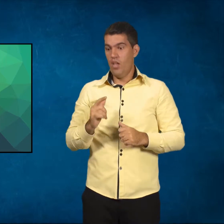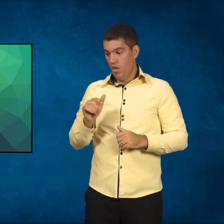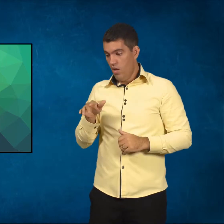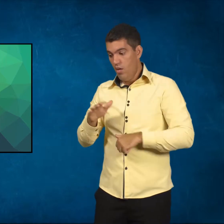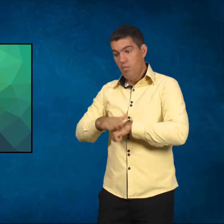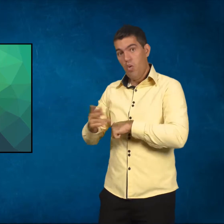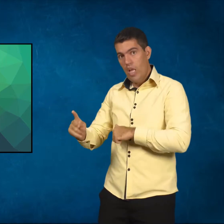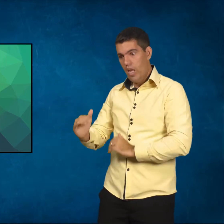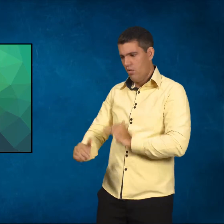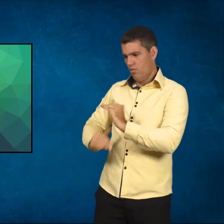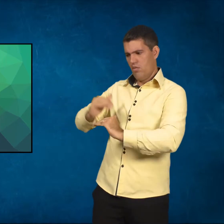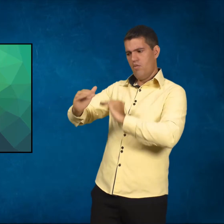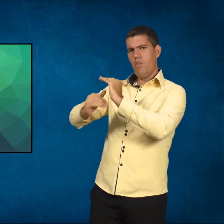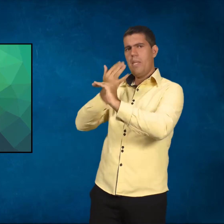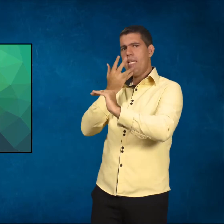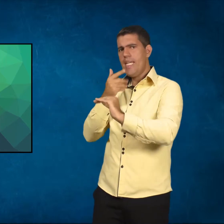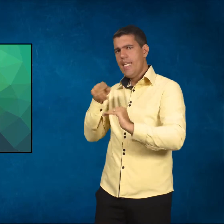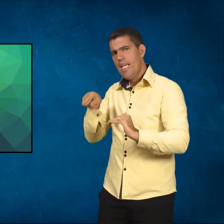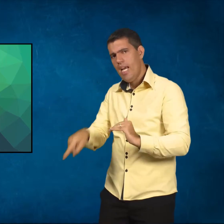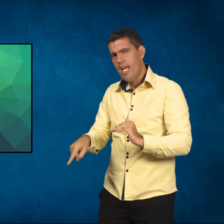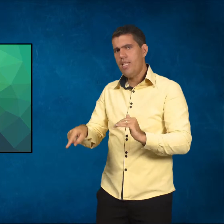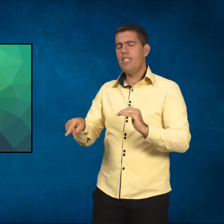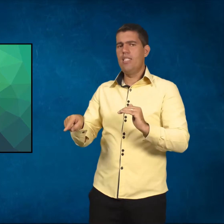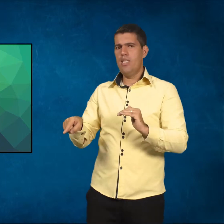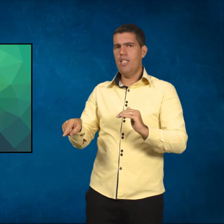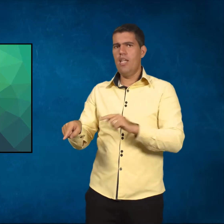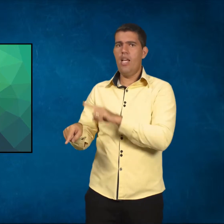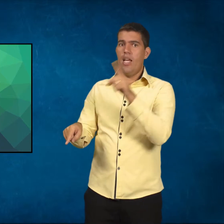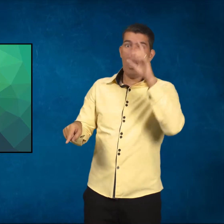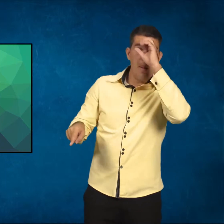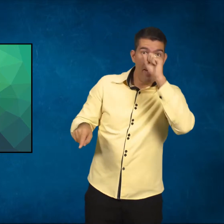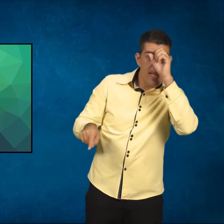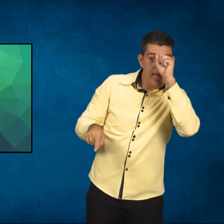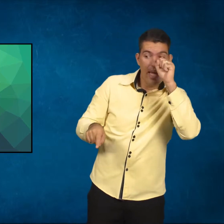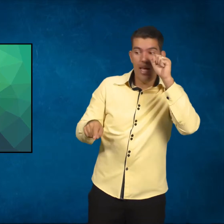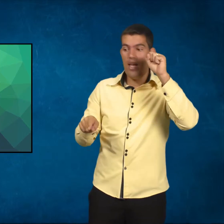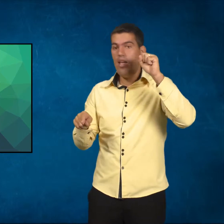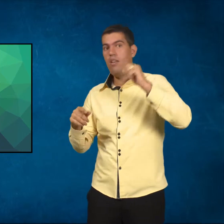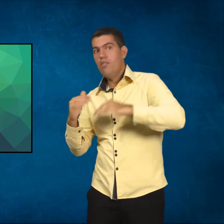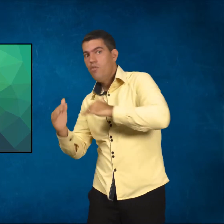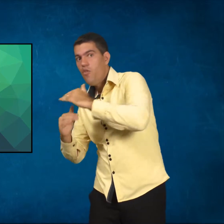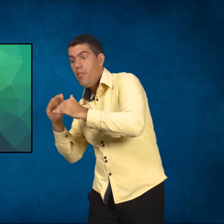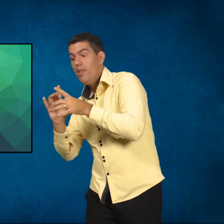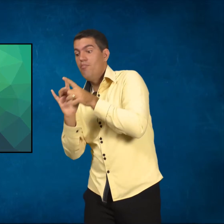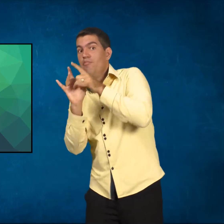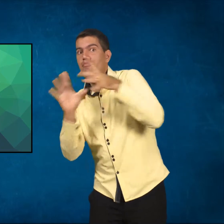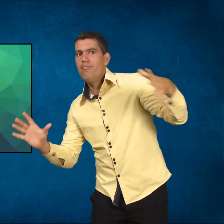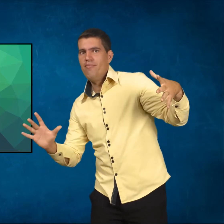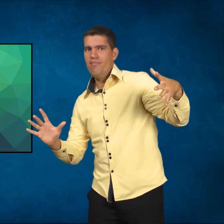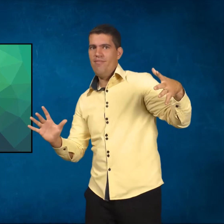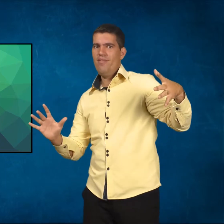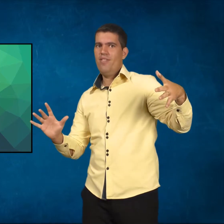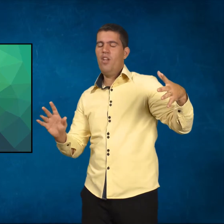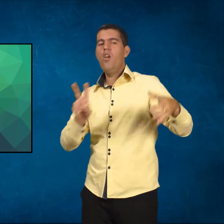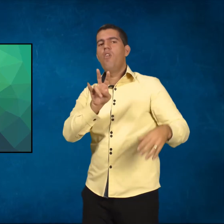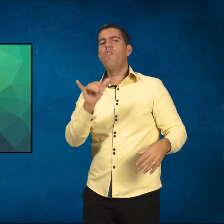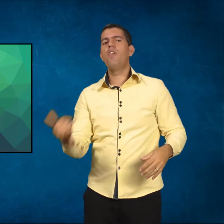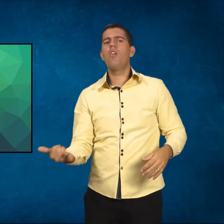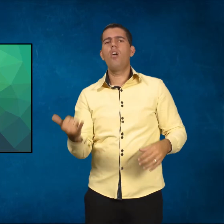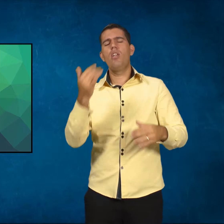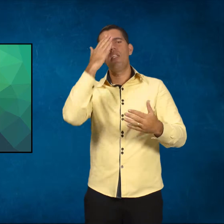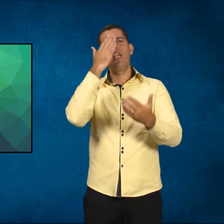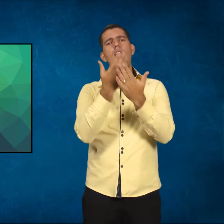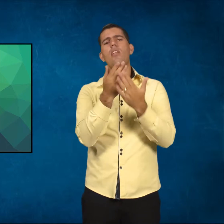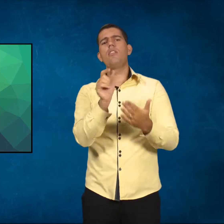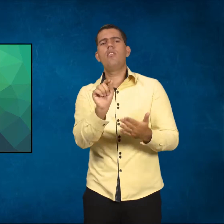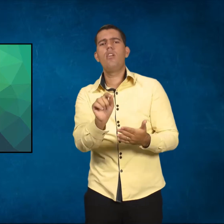então, é dissociado do processo da aprendizagem. Ele acredita que a gente precisa compreender